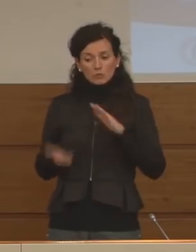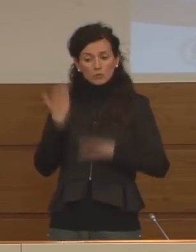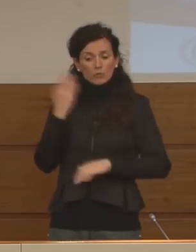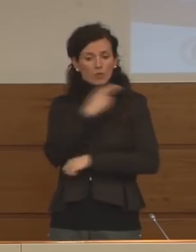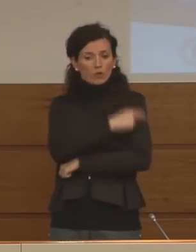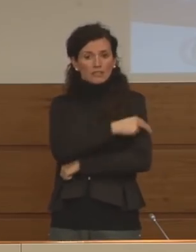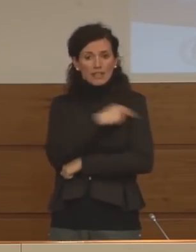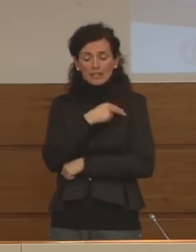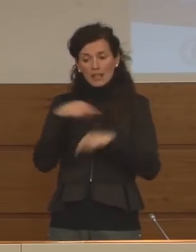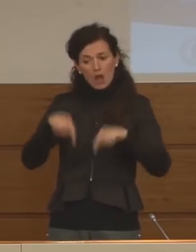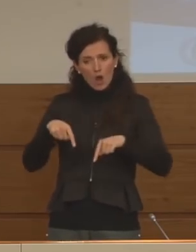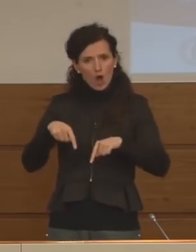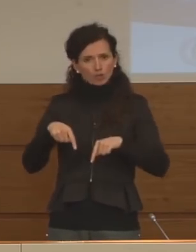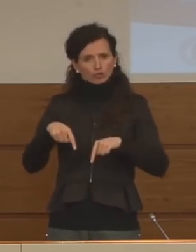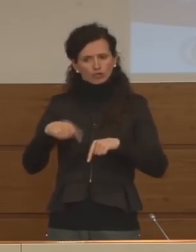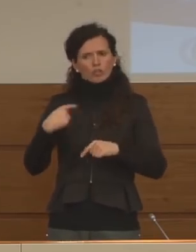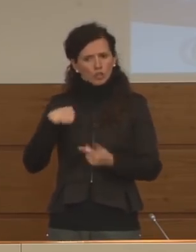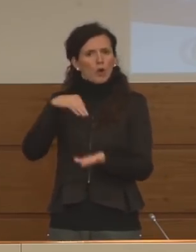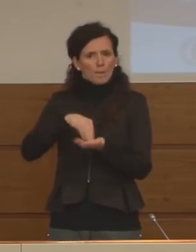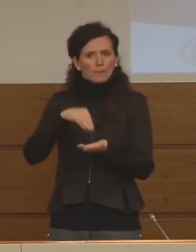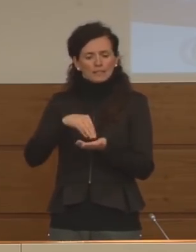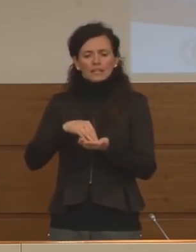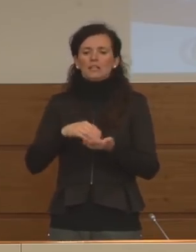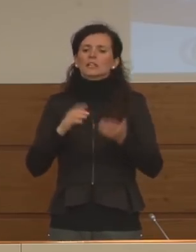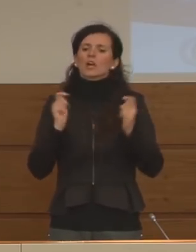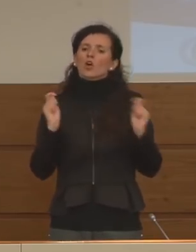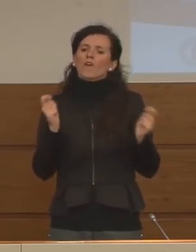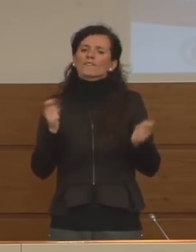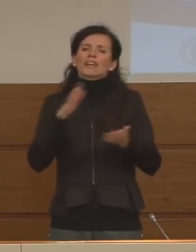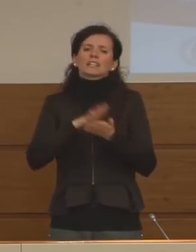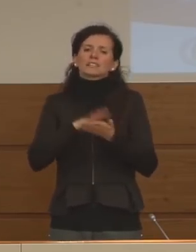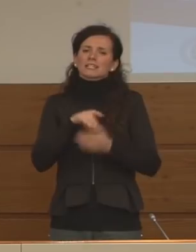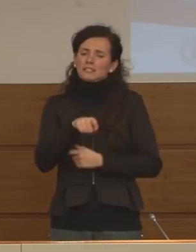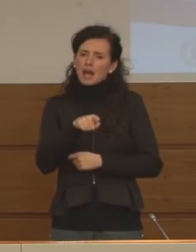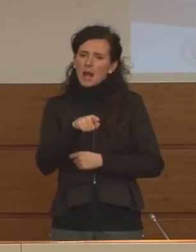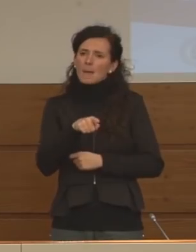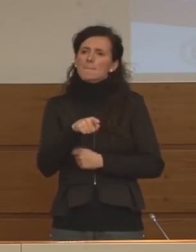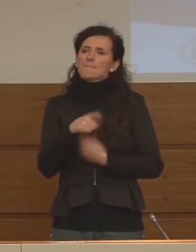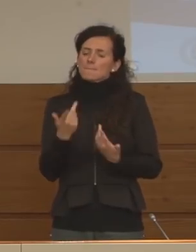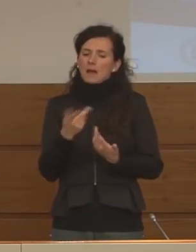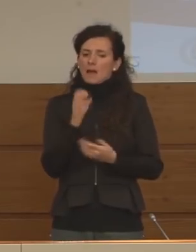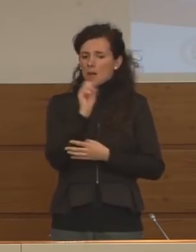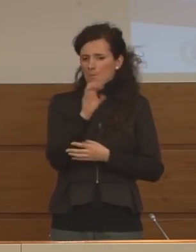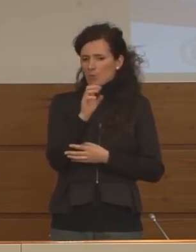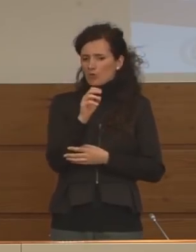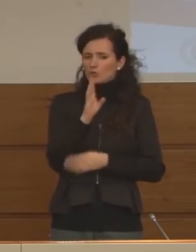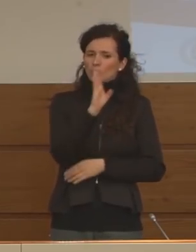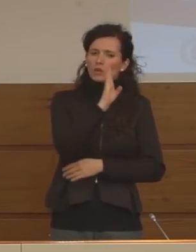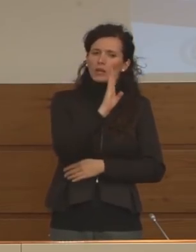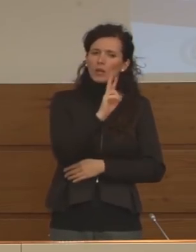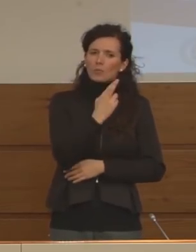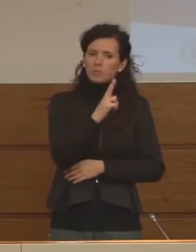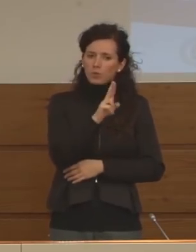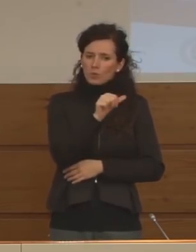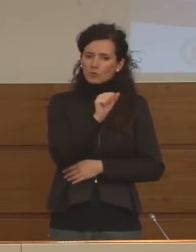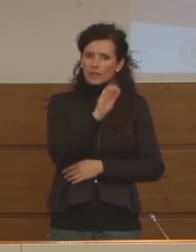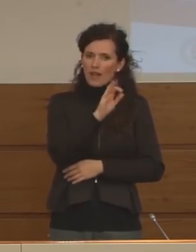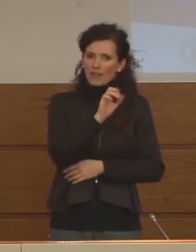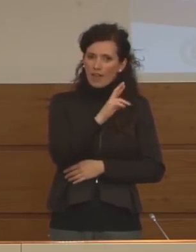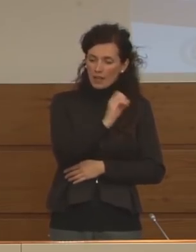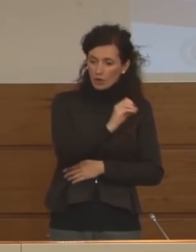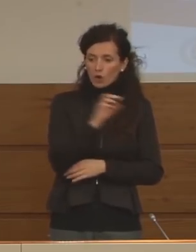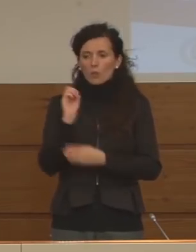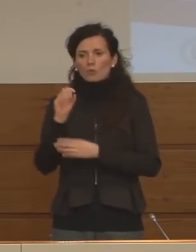ero presente in conferenza stampa i professori brusaferro e locatelli